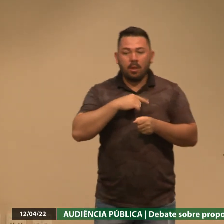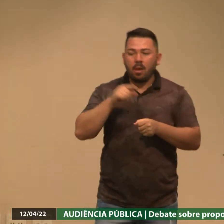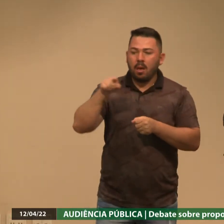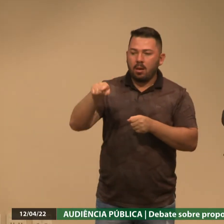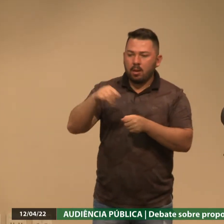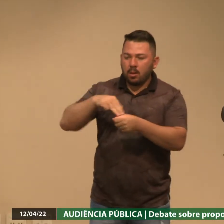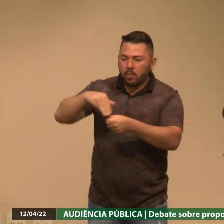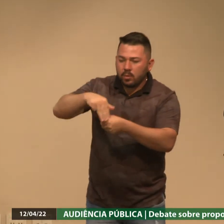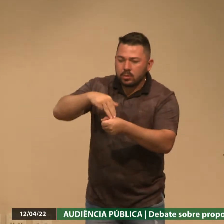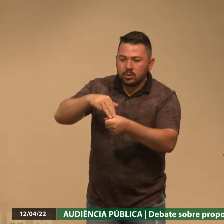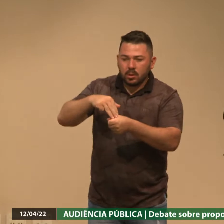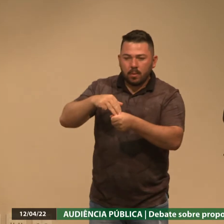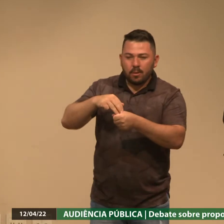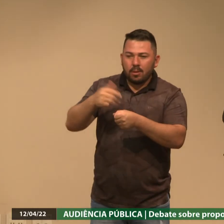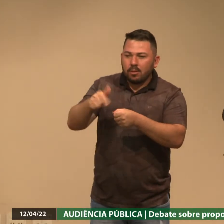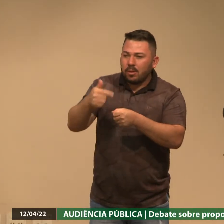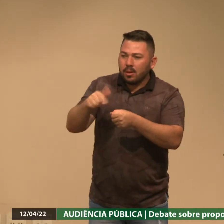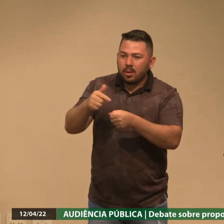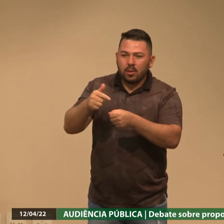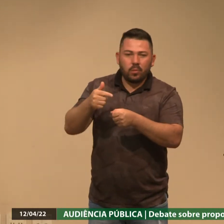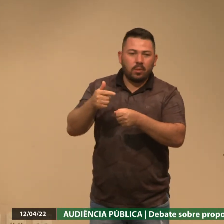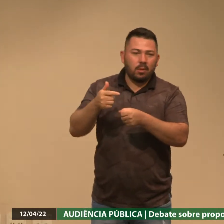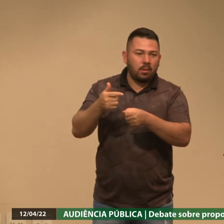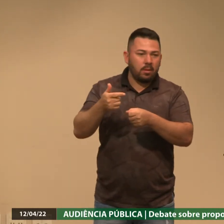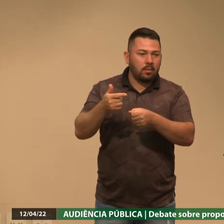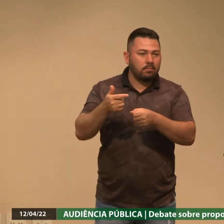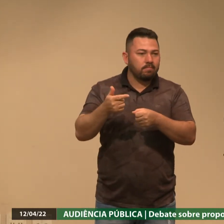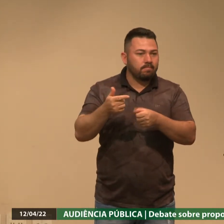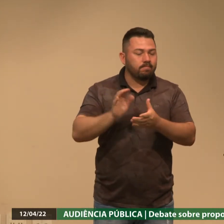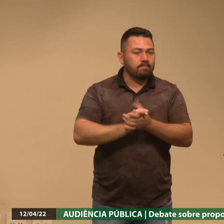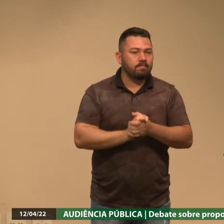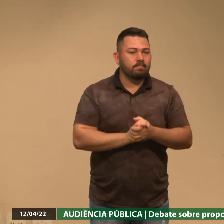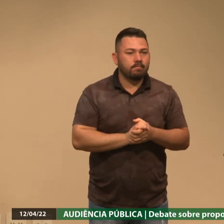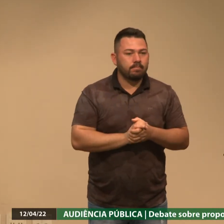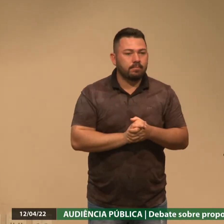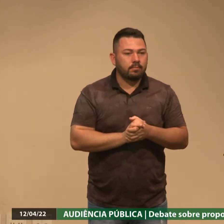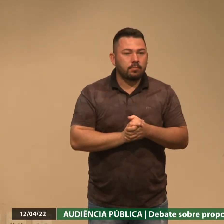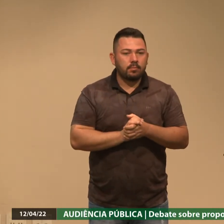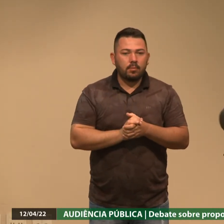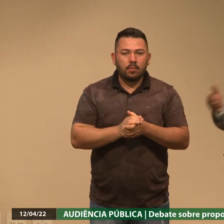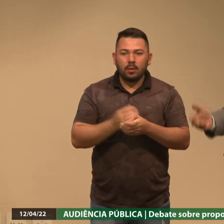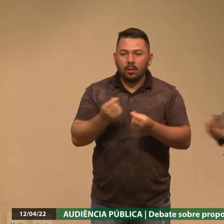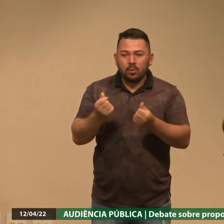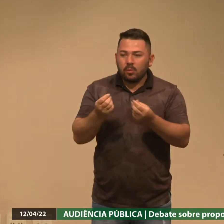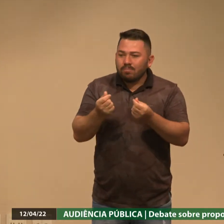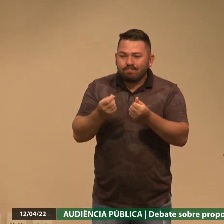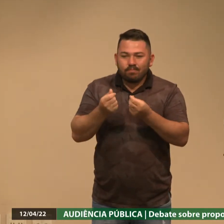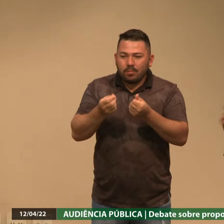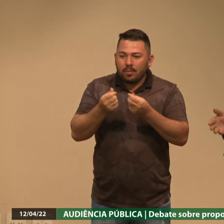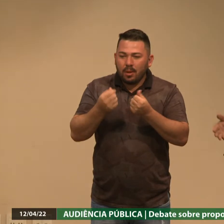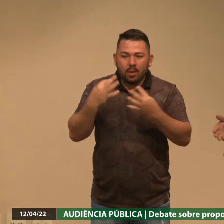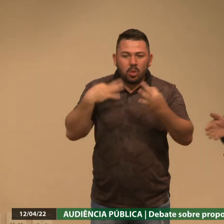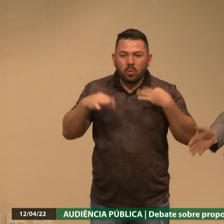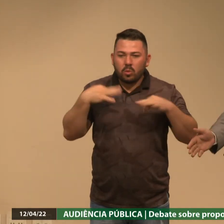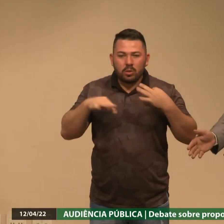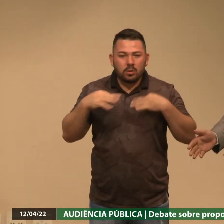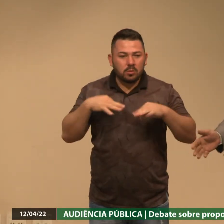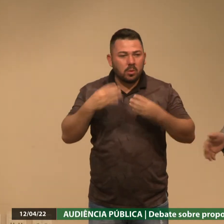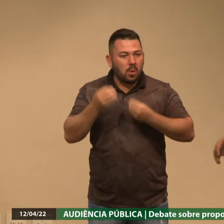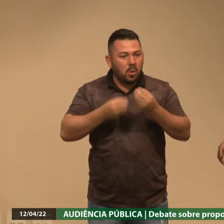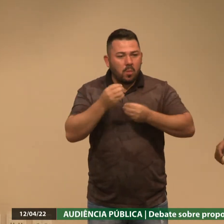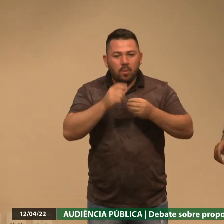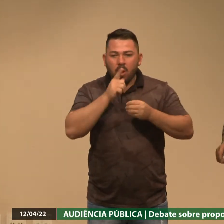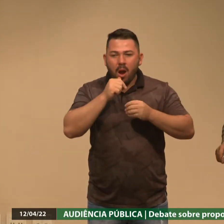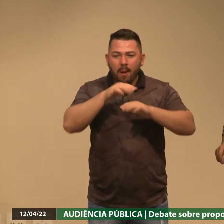aquele município que ele não dispõe de uma serra ou não dispõe de uma de um atrativo turístico mais robusto como mar